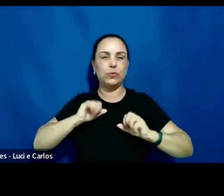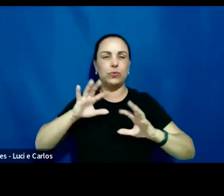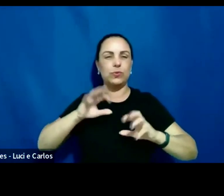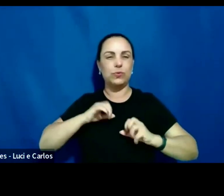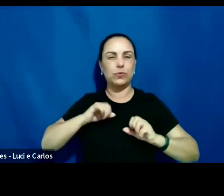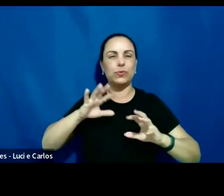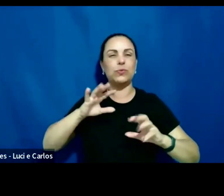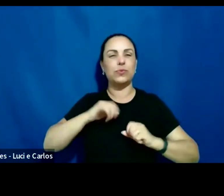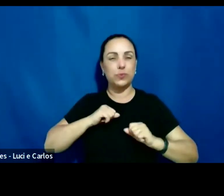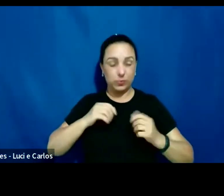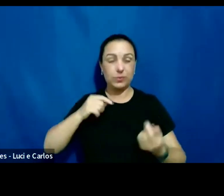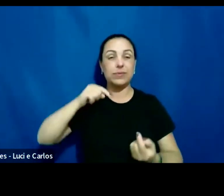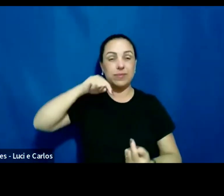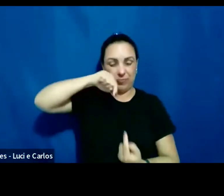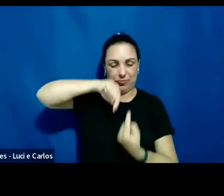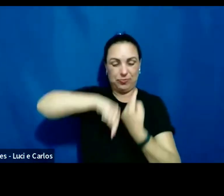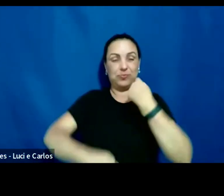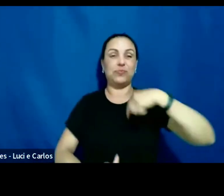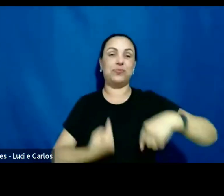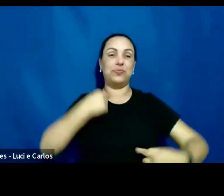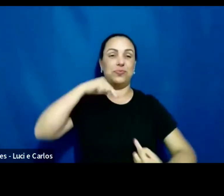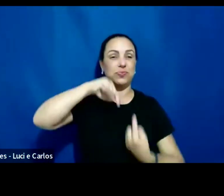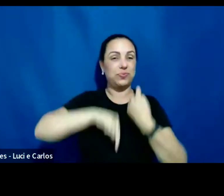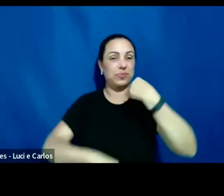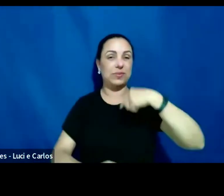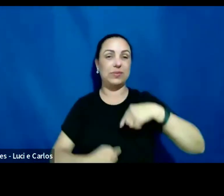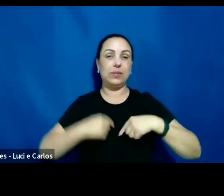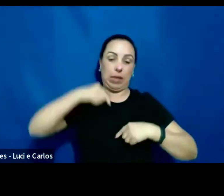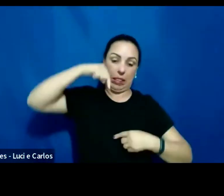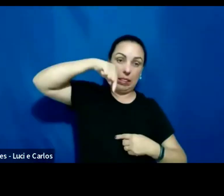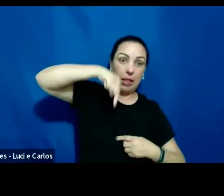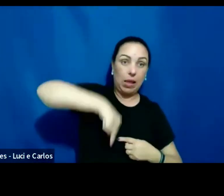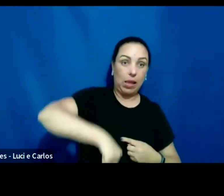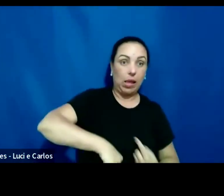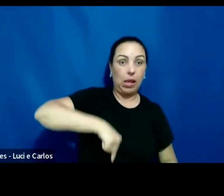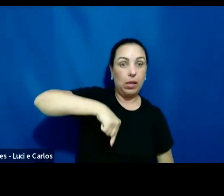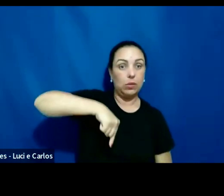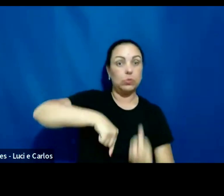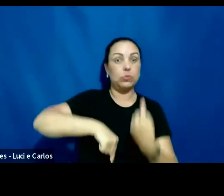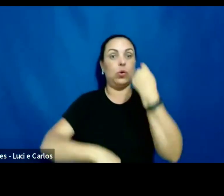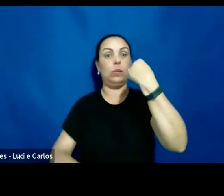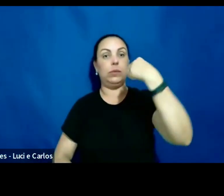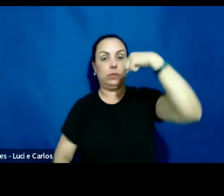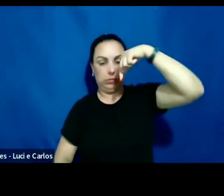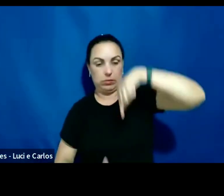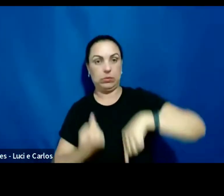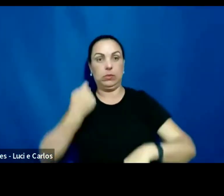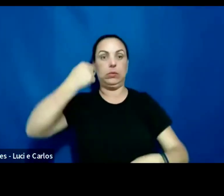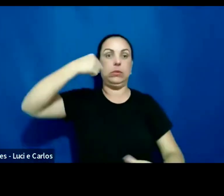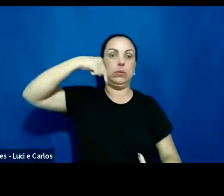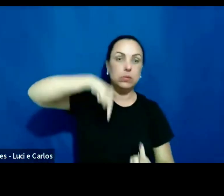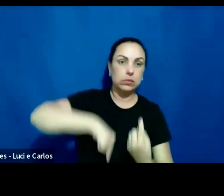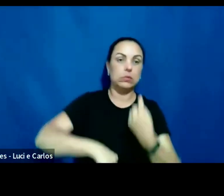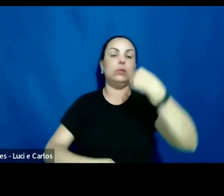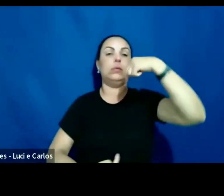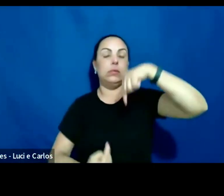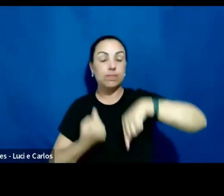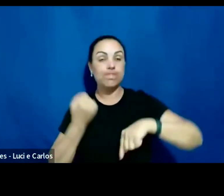vasos sanguíneos, seus capilares. A água tem que ir contra a gravidade. Se você não bebe uma água que é